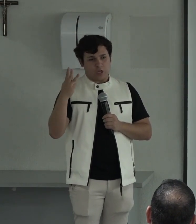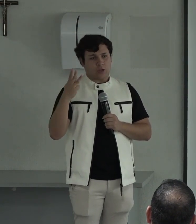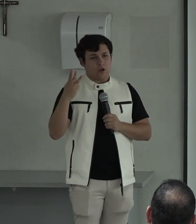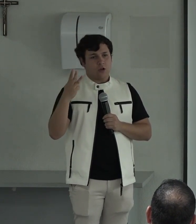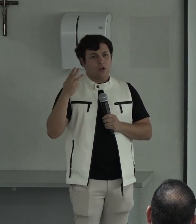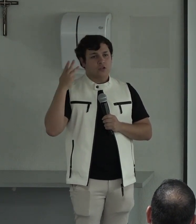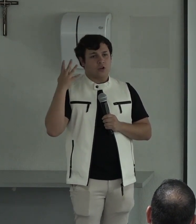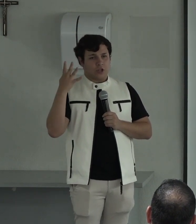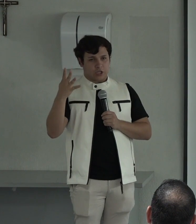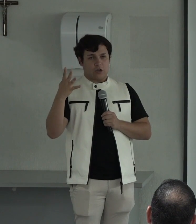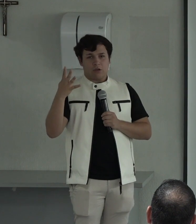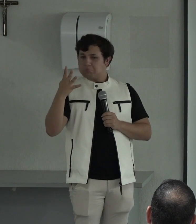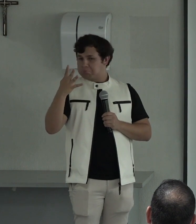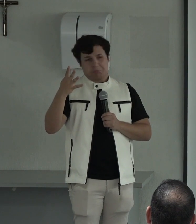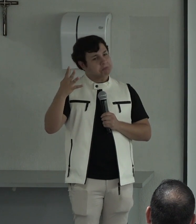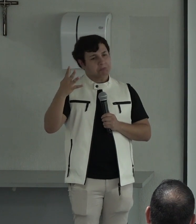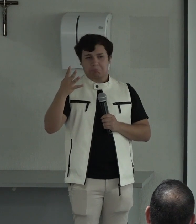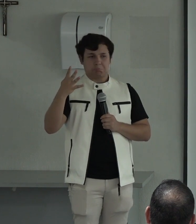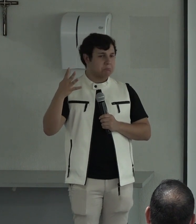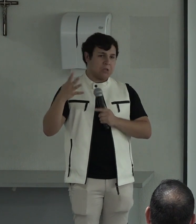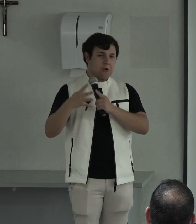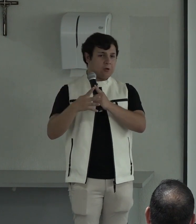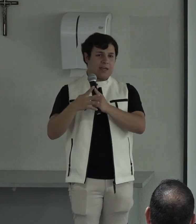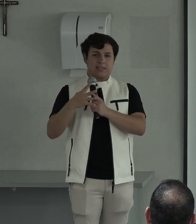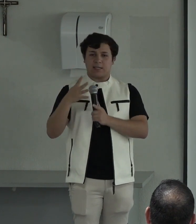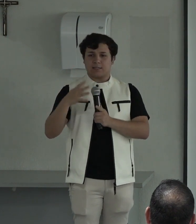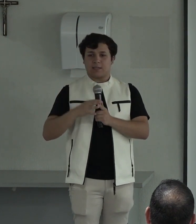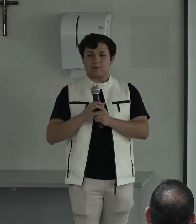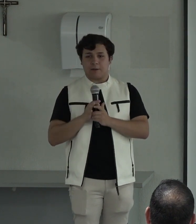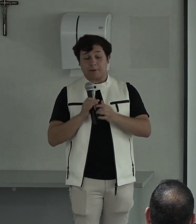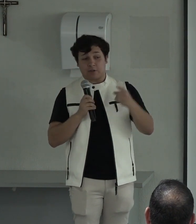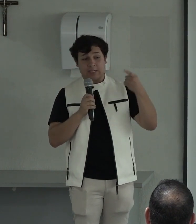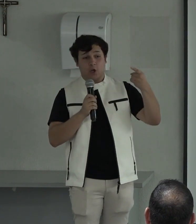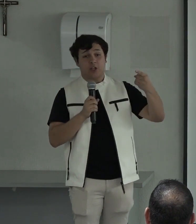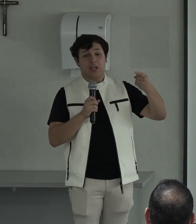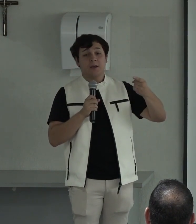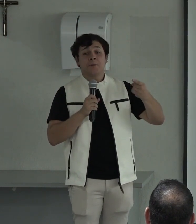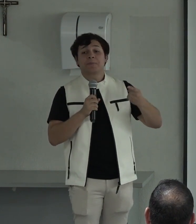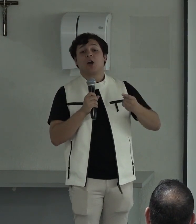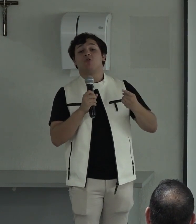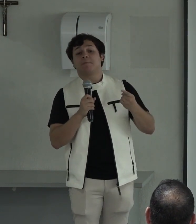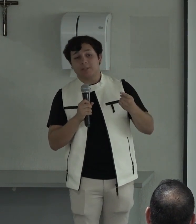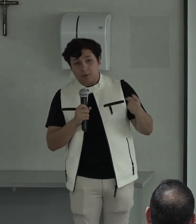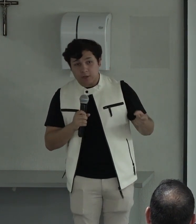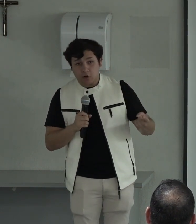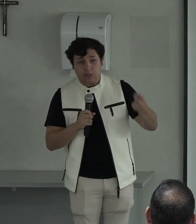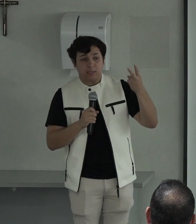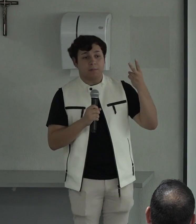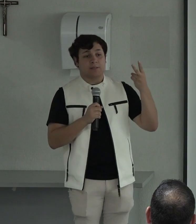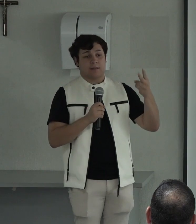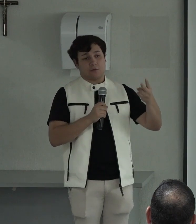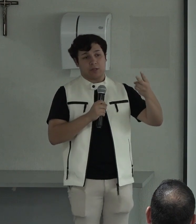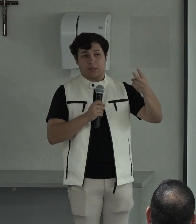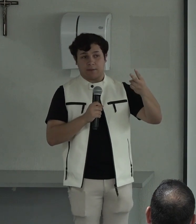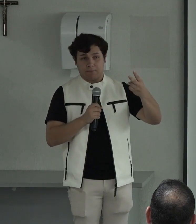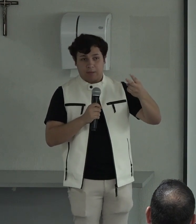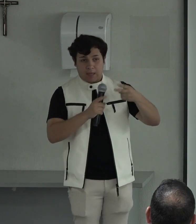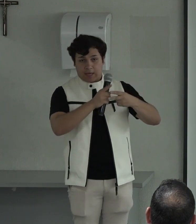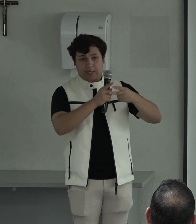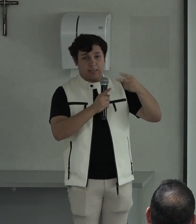mudito, sordito. Ninguna de estas. Es una persona sorda o una persona con discapacidad auditiva. Estas dos